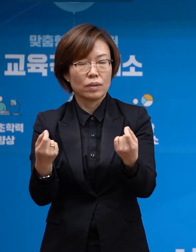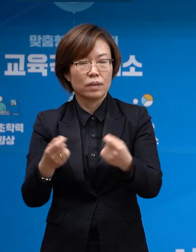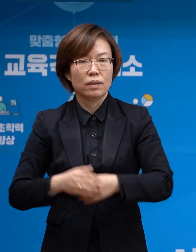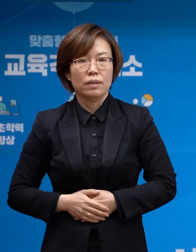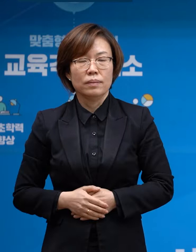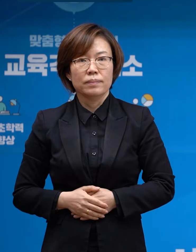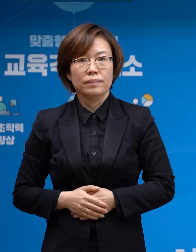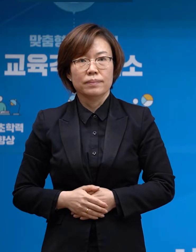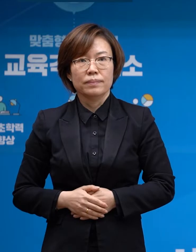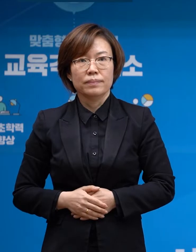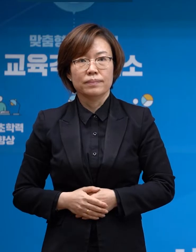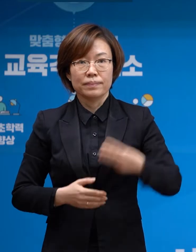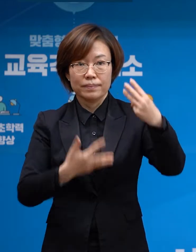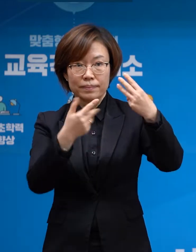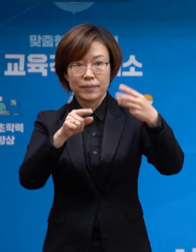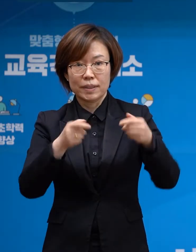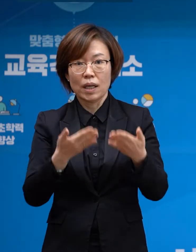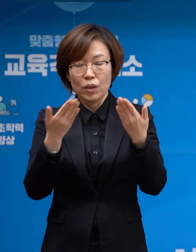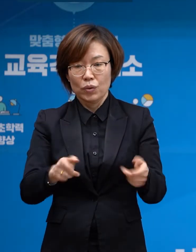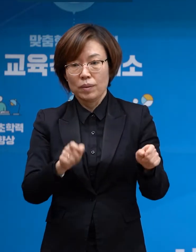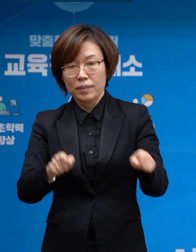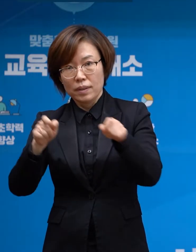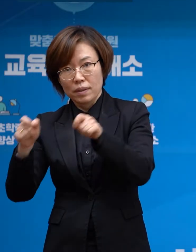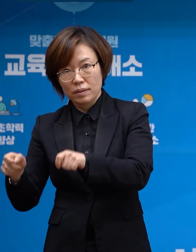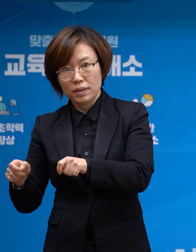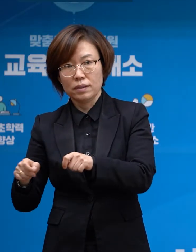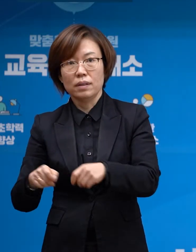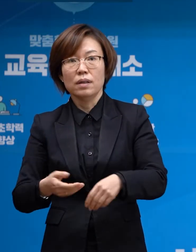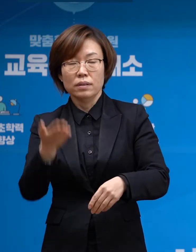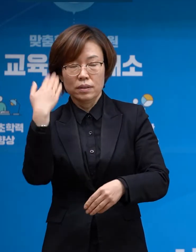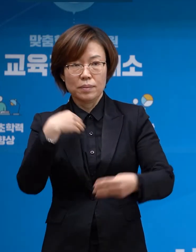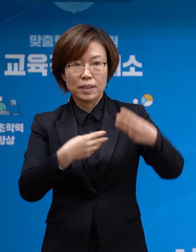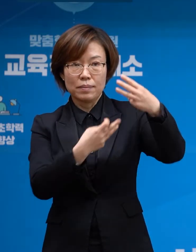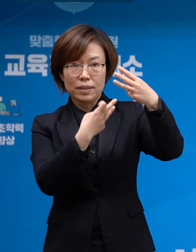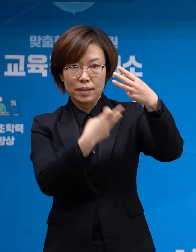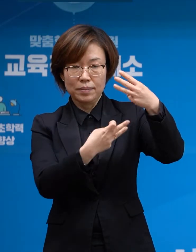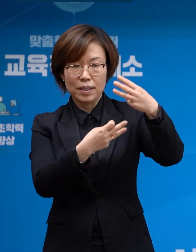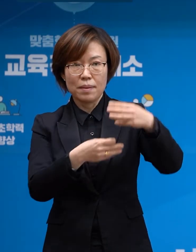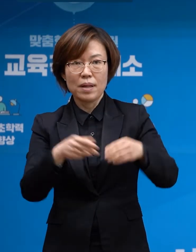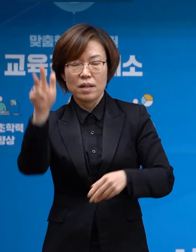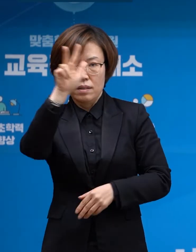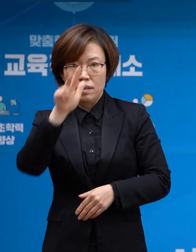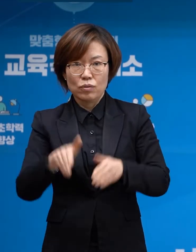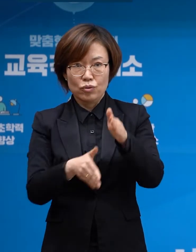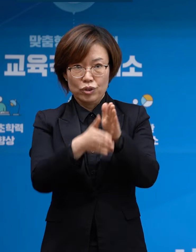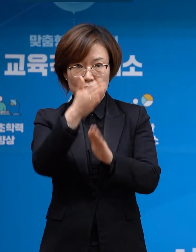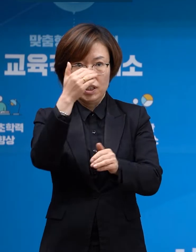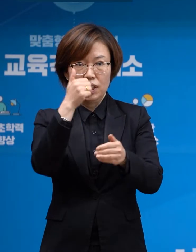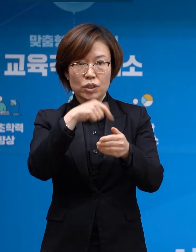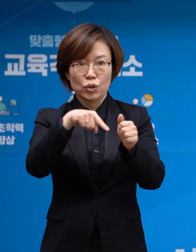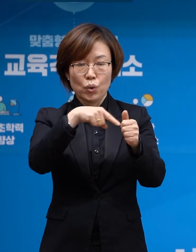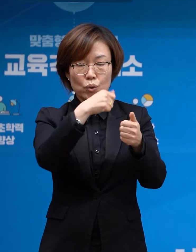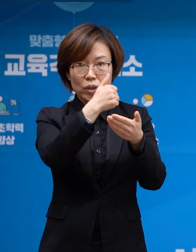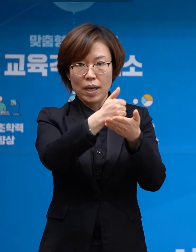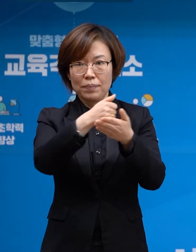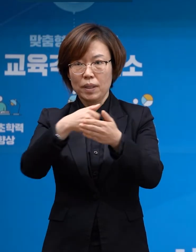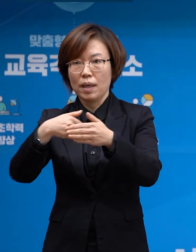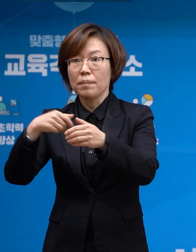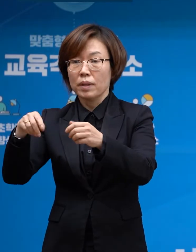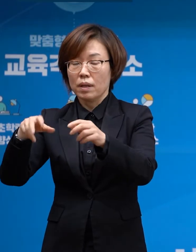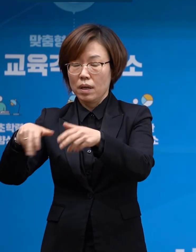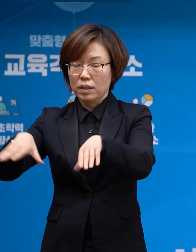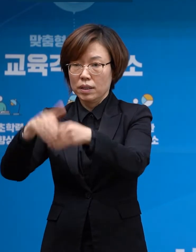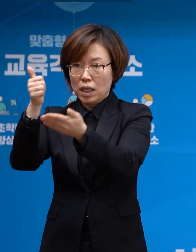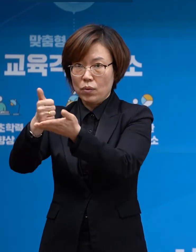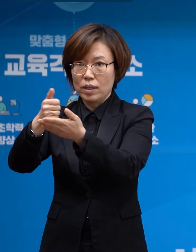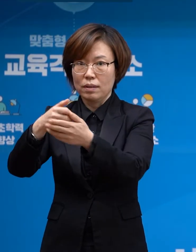의견입니다. 3차 휴업 연장 조치는 지난 13일 전국 시도 교육감과 교육부 장관의 영상회의를